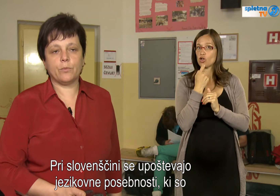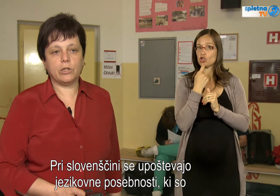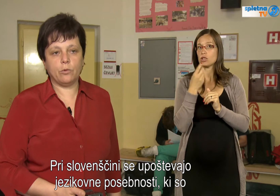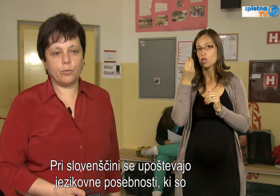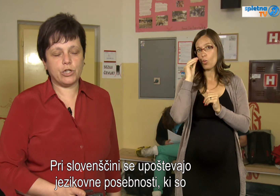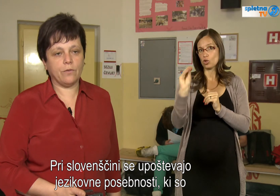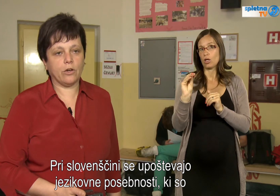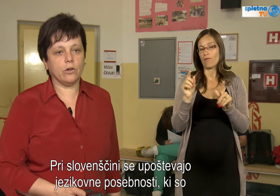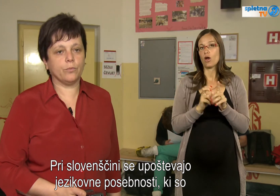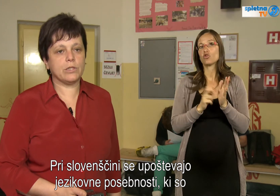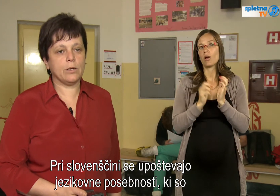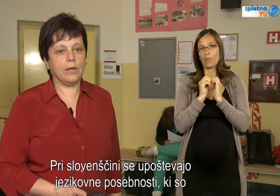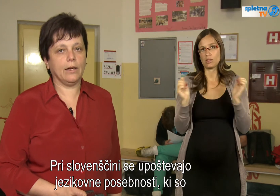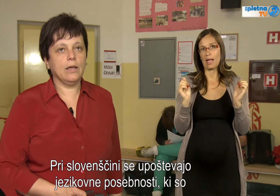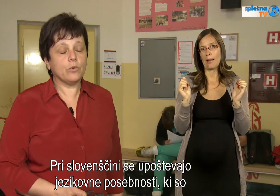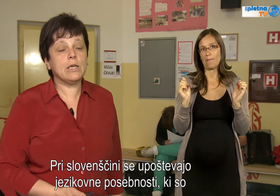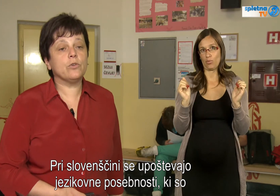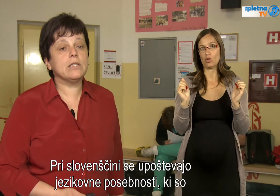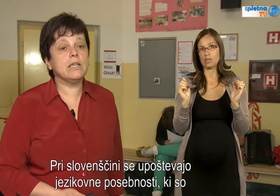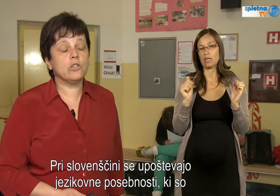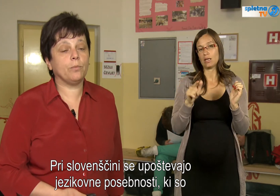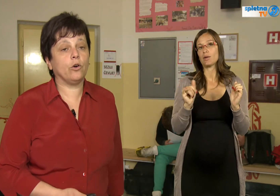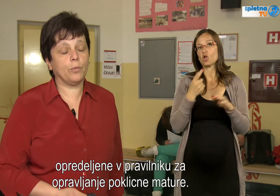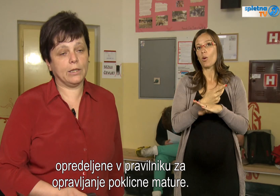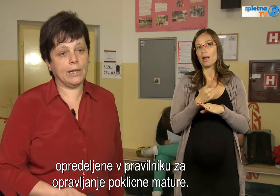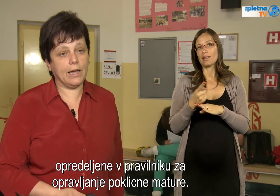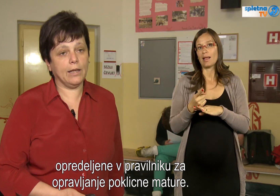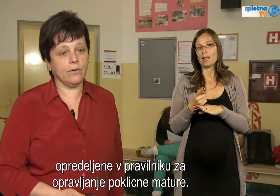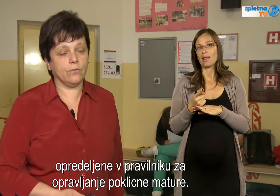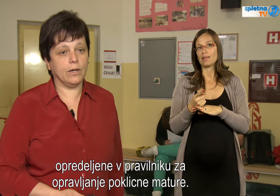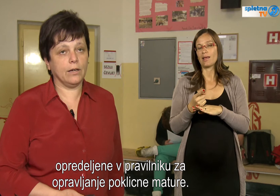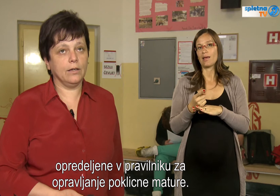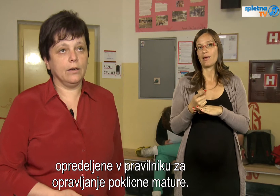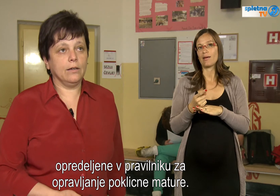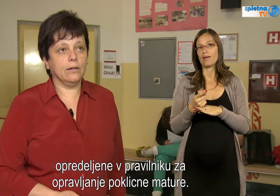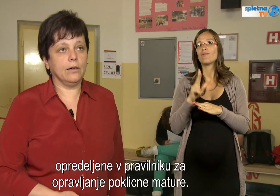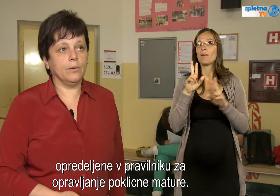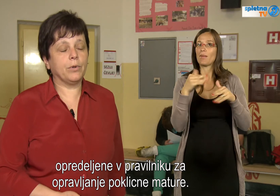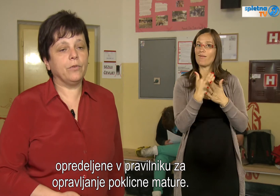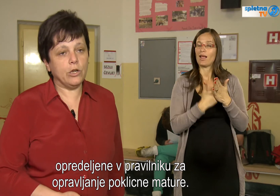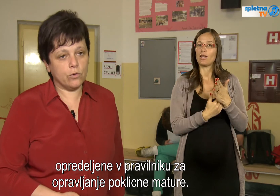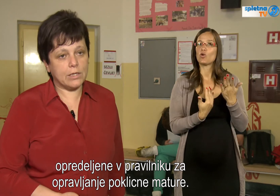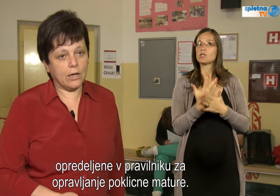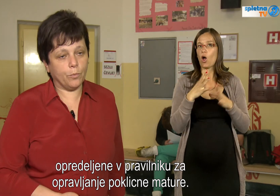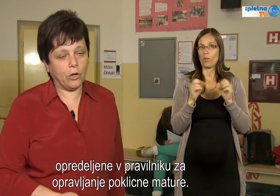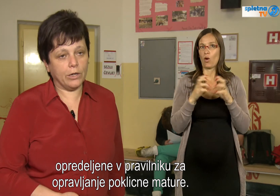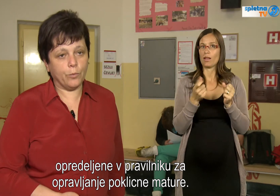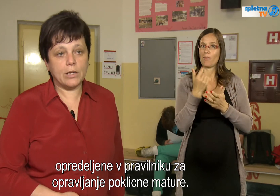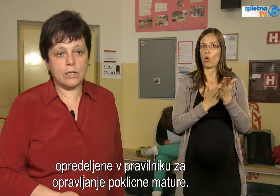potem upoštevajo posebnosti, ki so pa opredeljene v pravilniku za opravljene poklicne